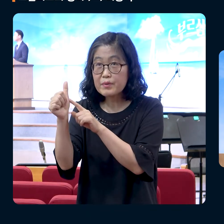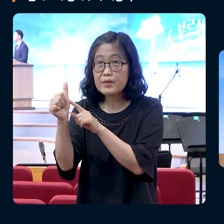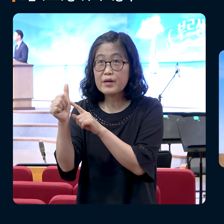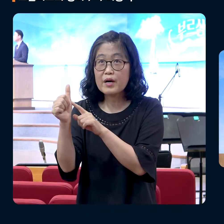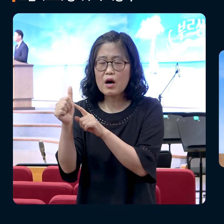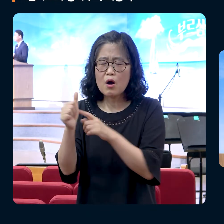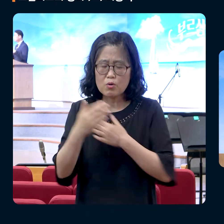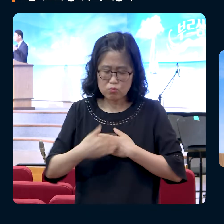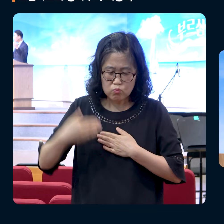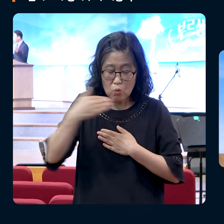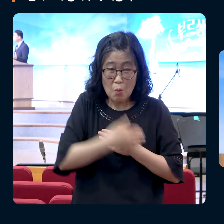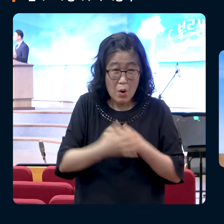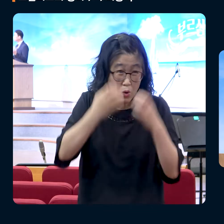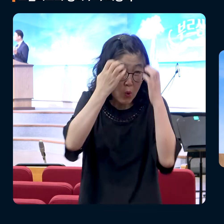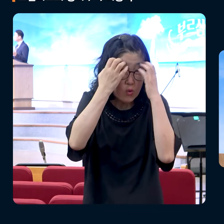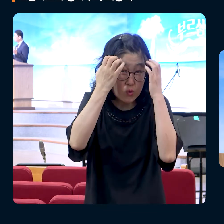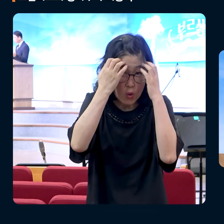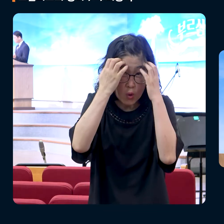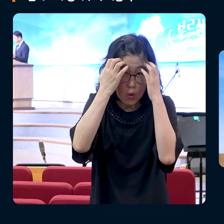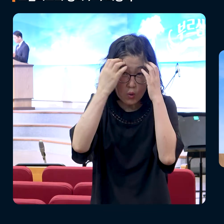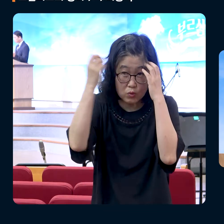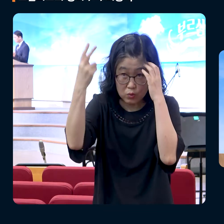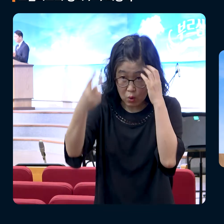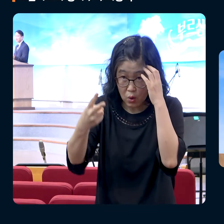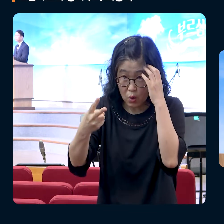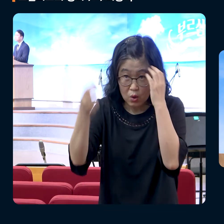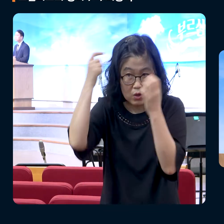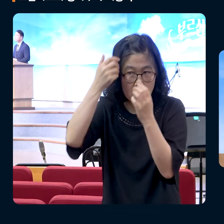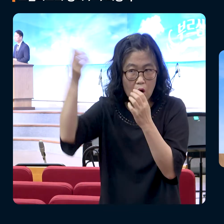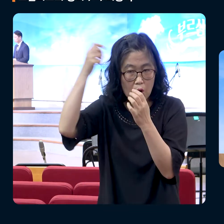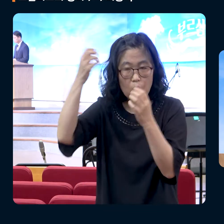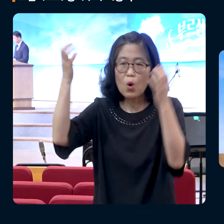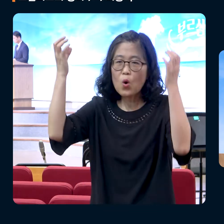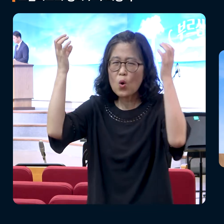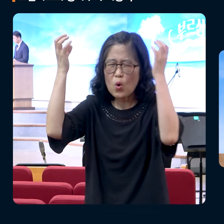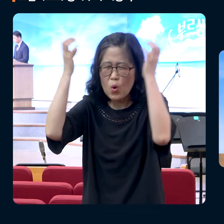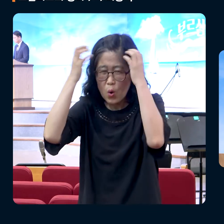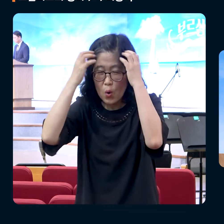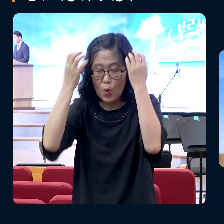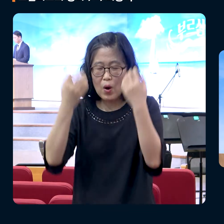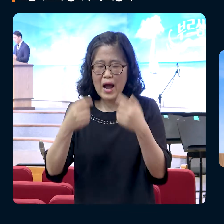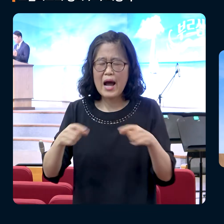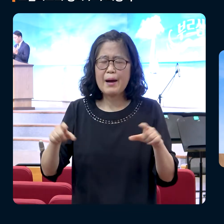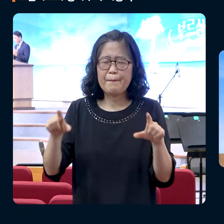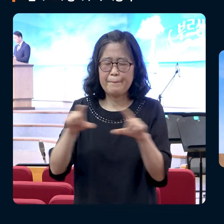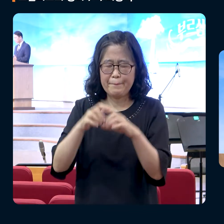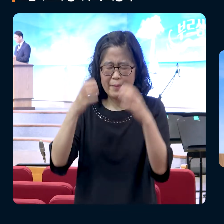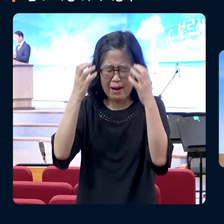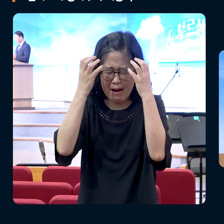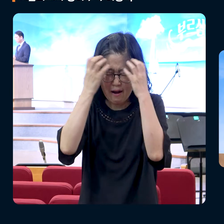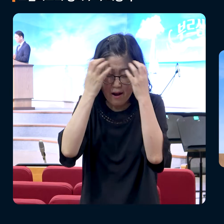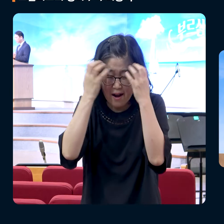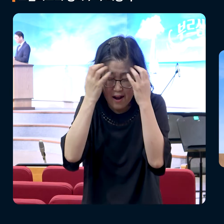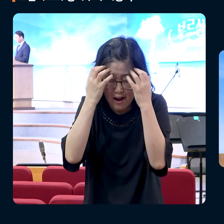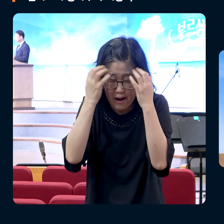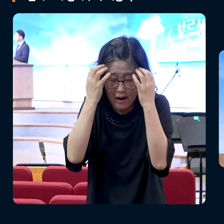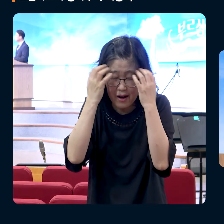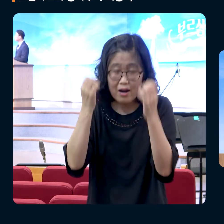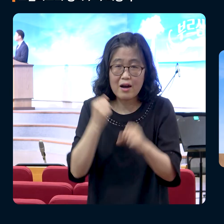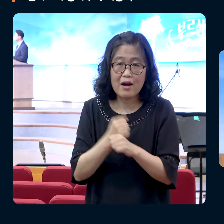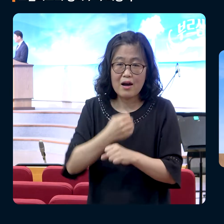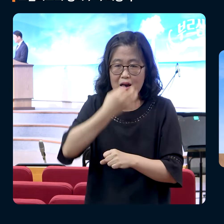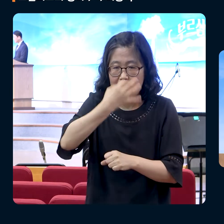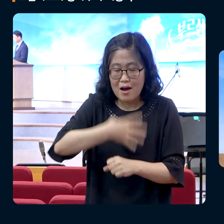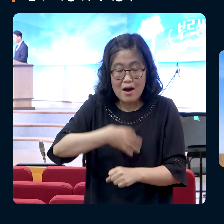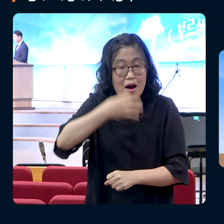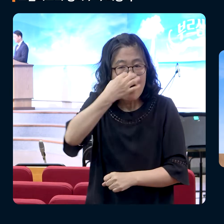고통뿐만 아니라 그 모든 영혼의 고통까지 다 수반한 그런 고통이었습니다. 어찌할 바를 모르는 막막하고